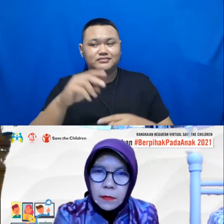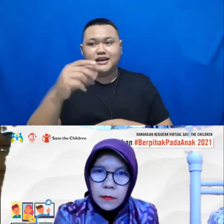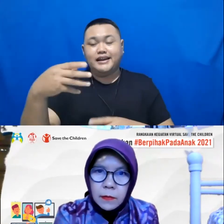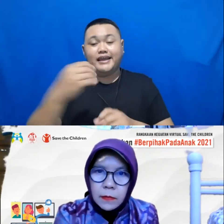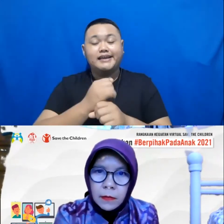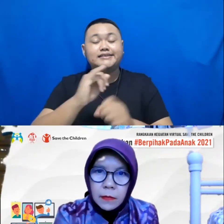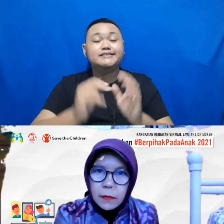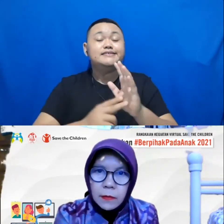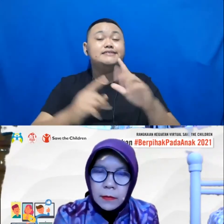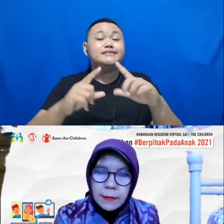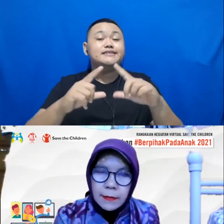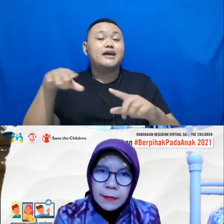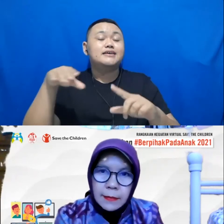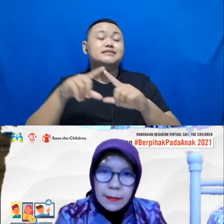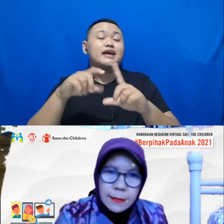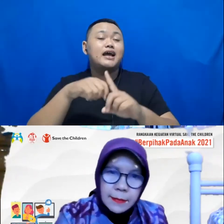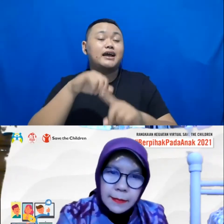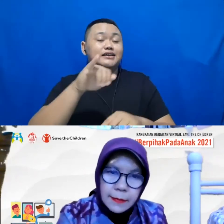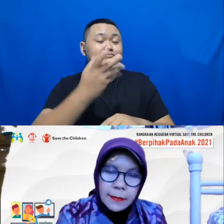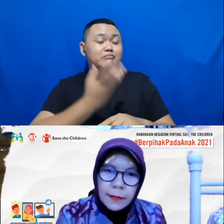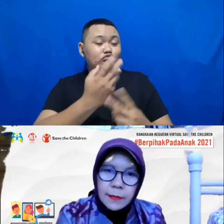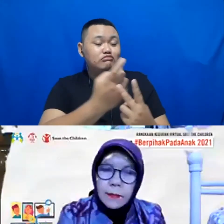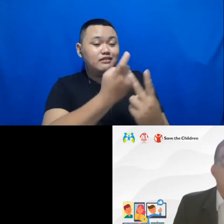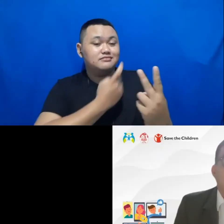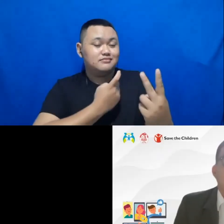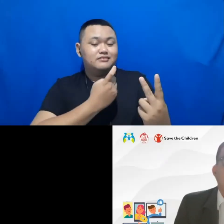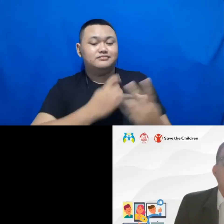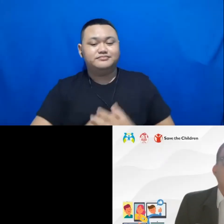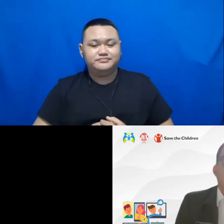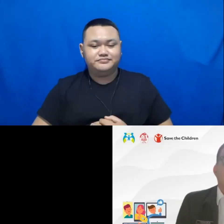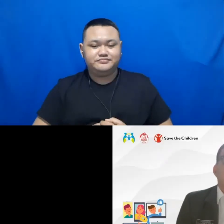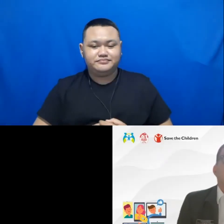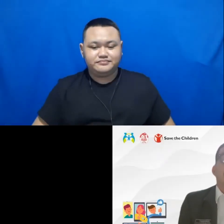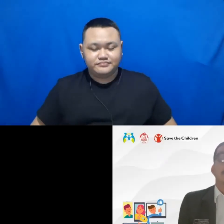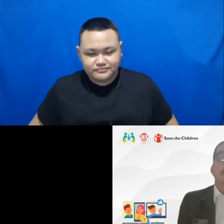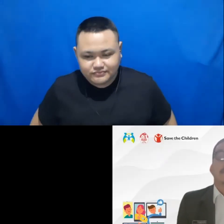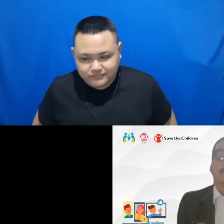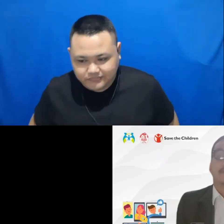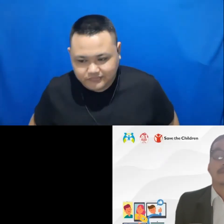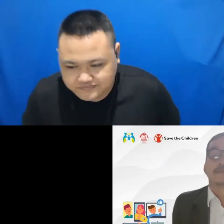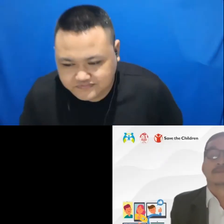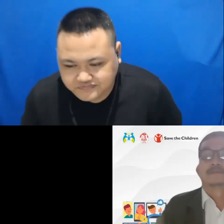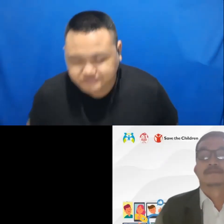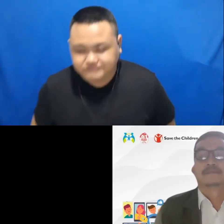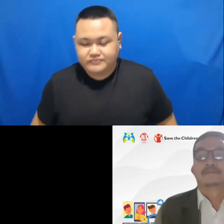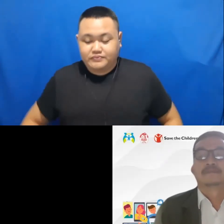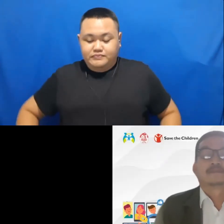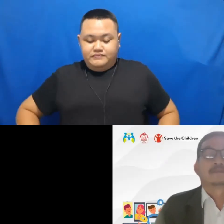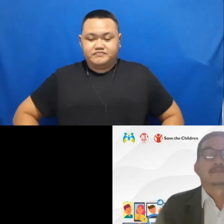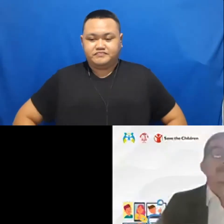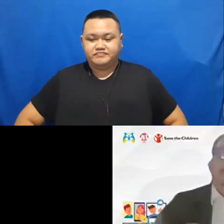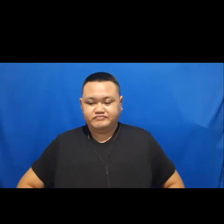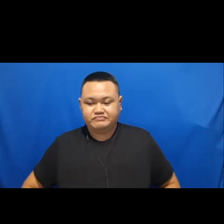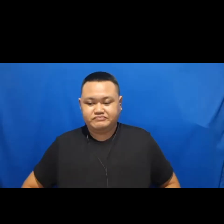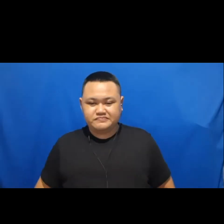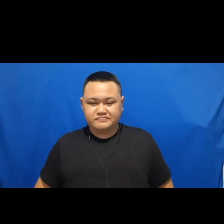pemaparan, kemudian sharingnya fakta di lapangannya dari narasumber sebelumnya. Saya meminta kesediaan Bu Alisa